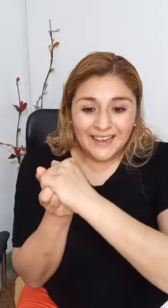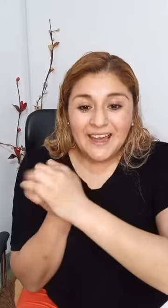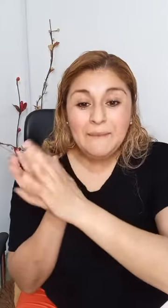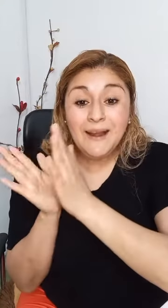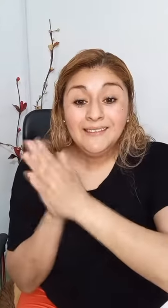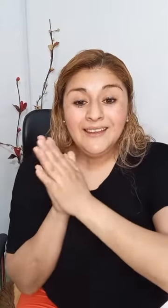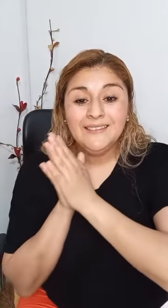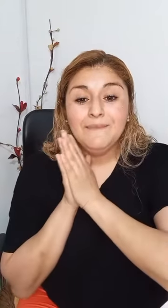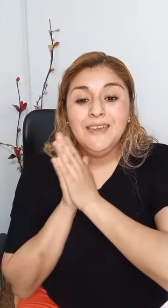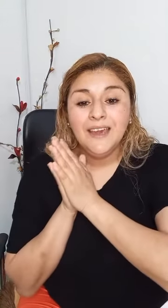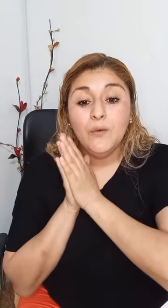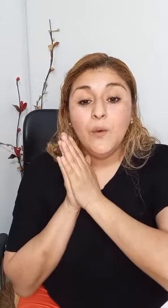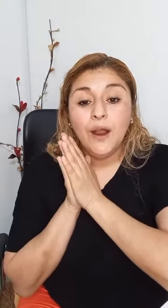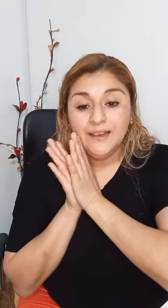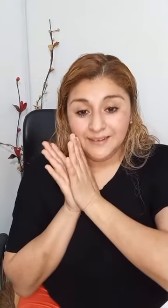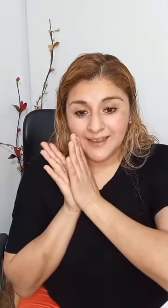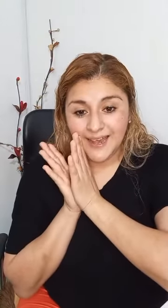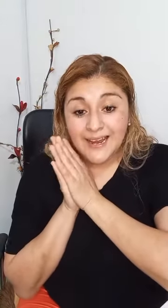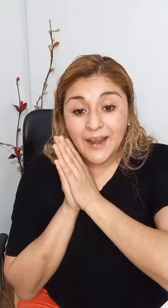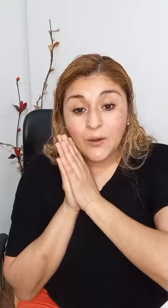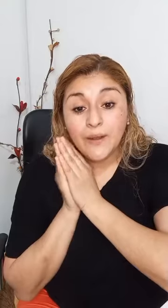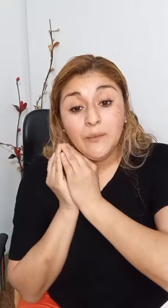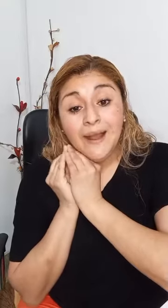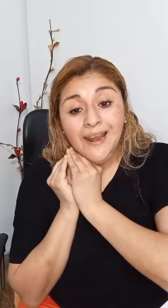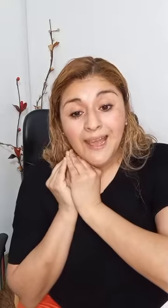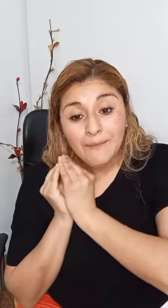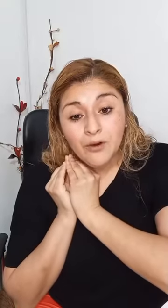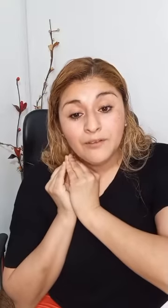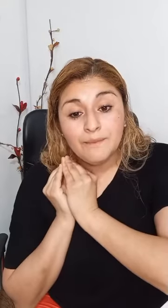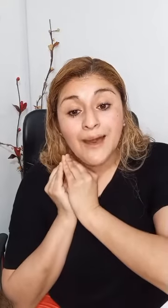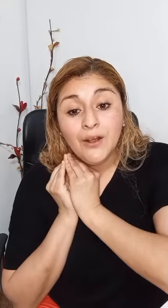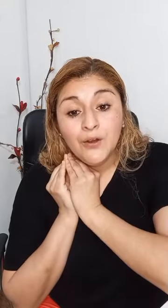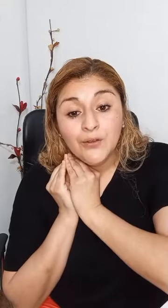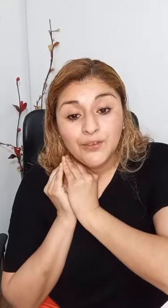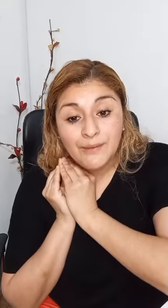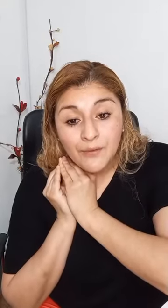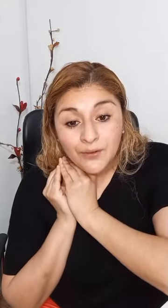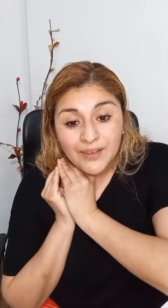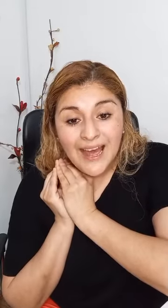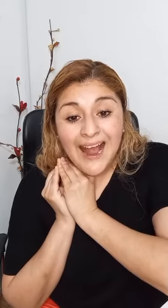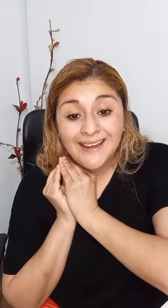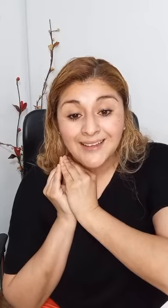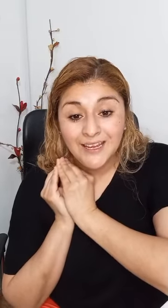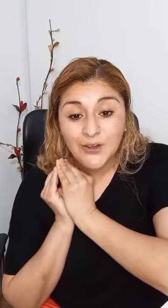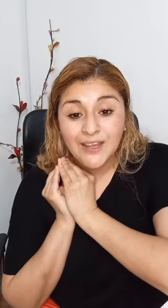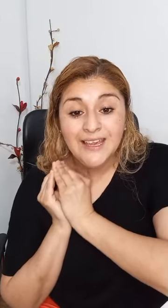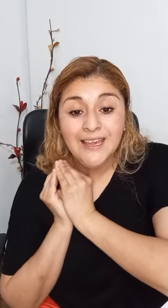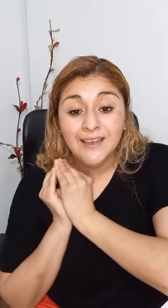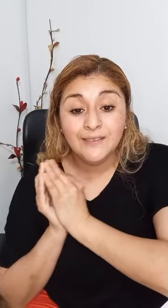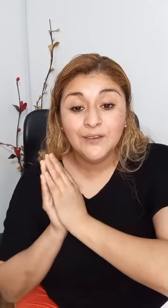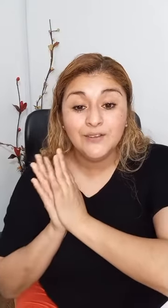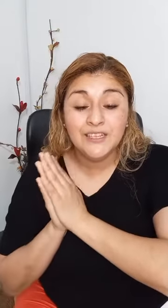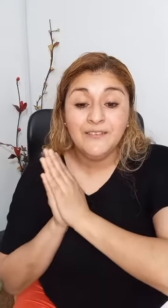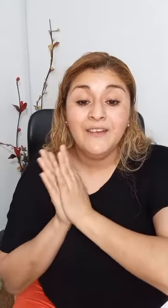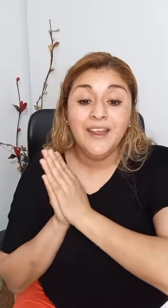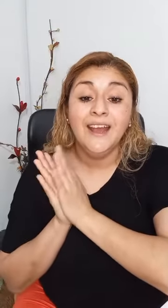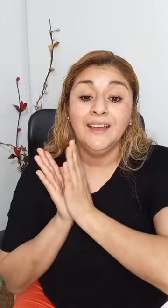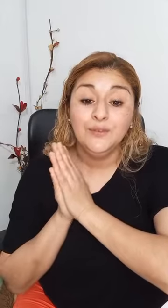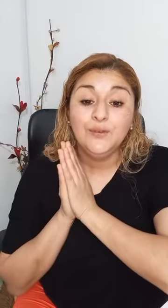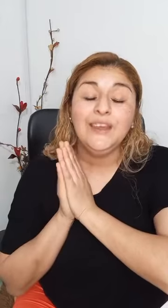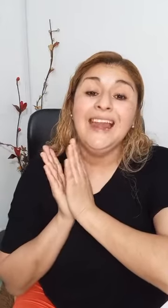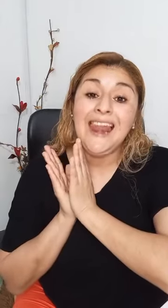Bien, Marcia dice, líe, dice, claro, cuando más leemos, más conocemos al Señor y eso nos